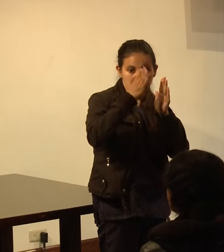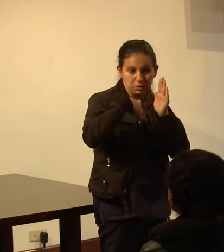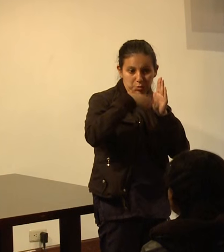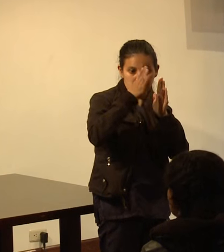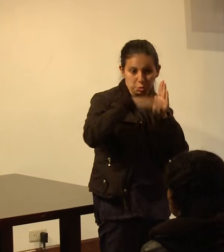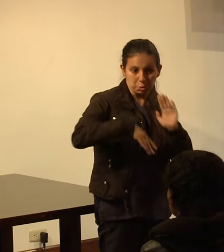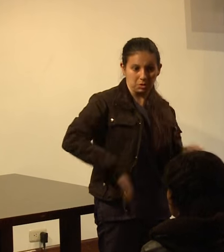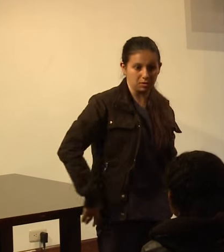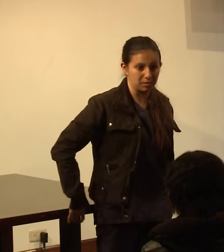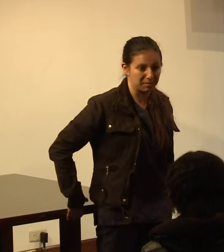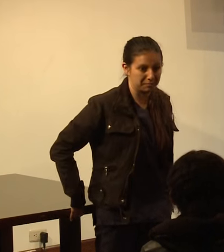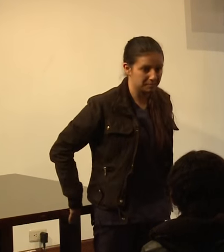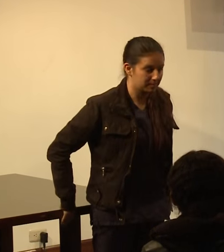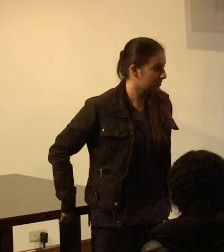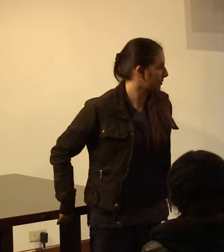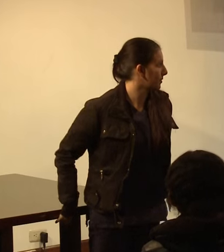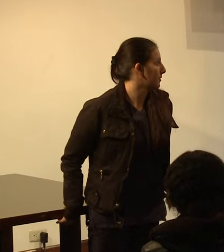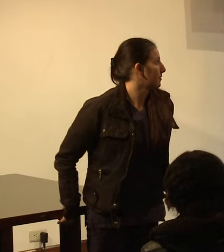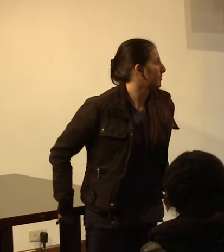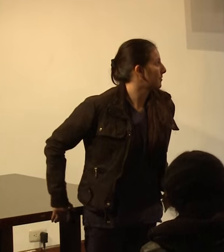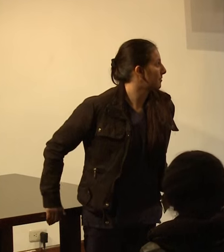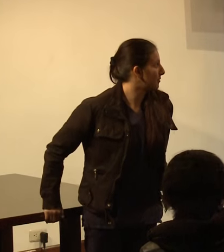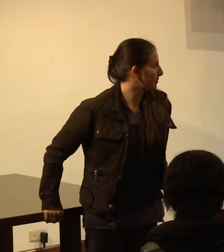Una pintura.